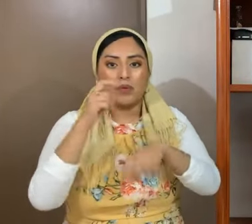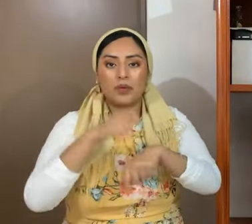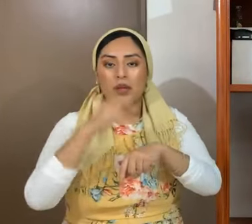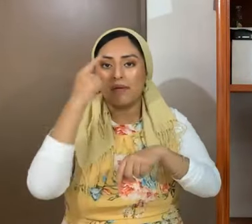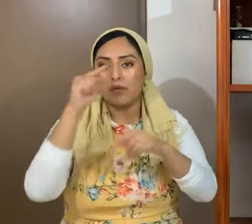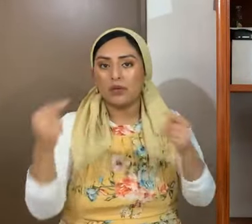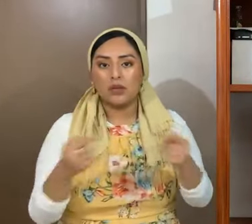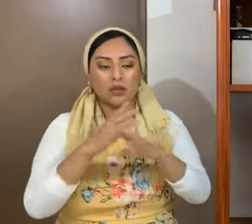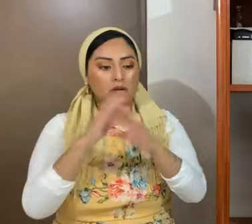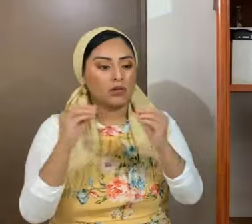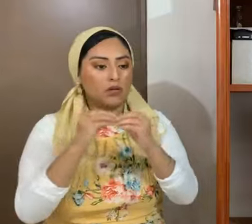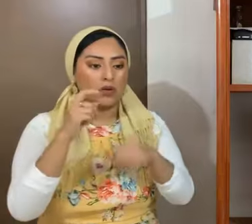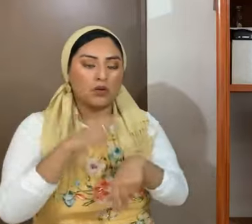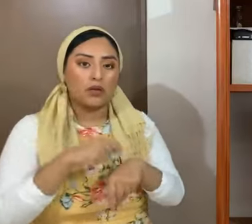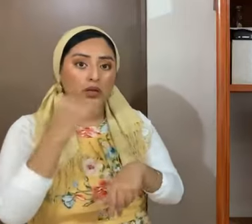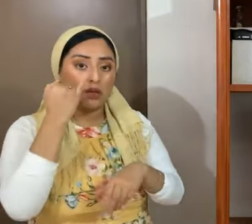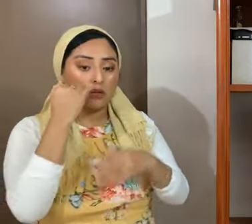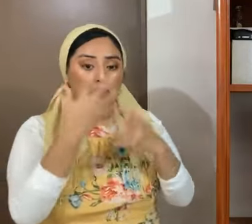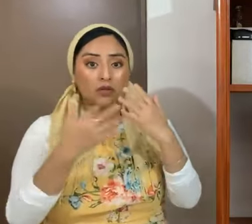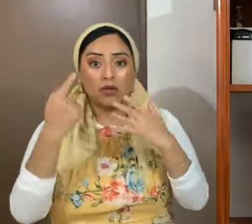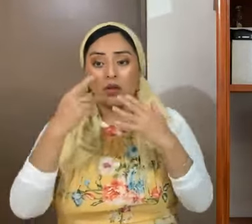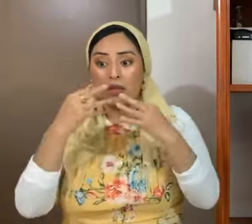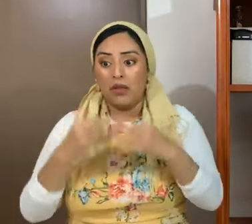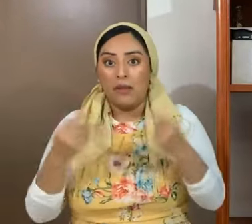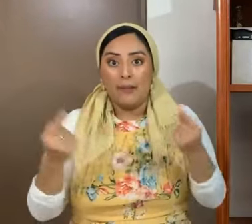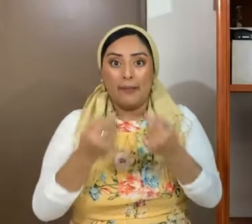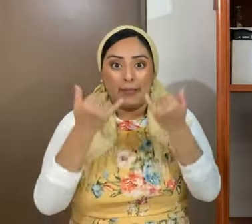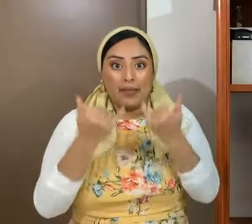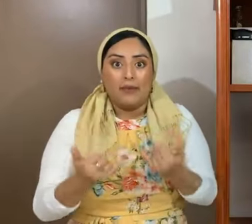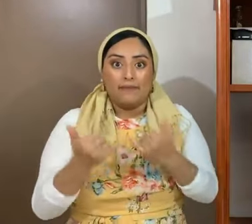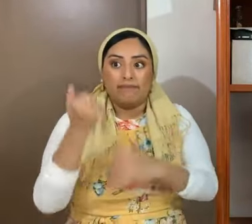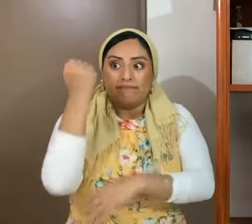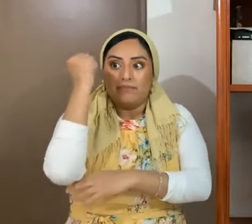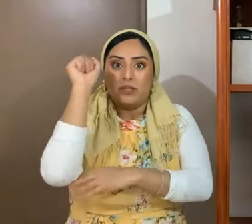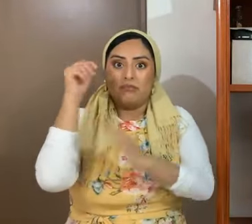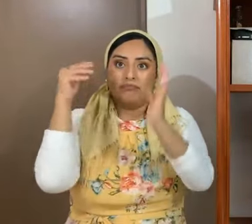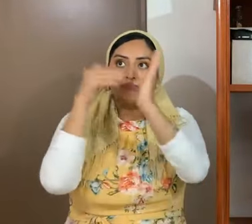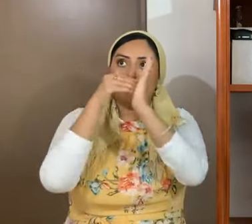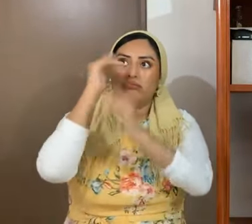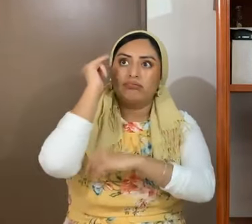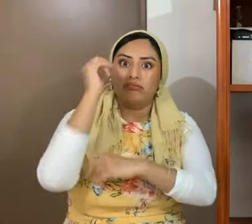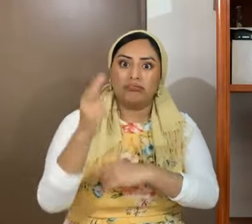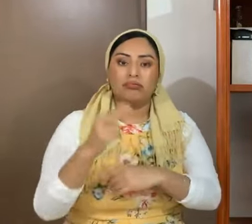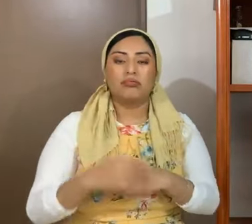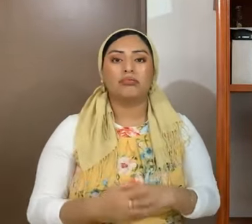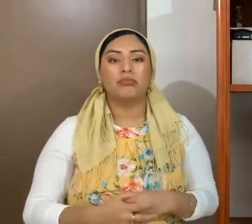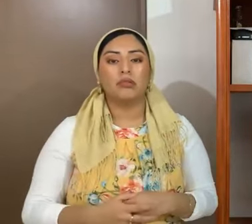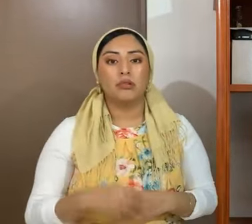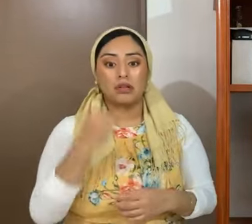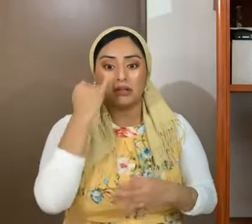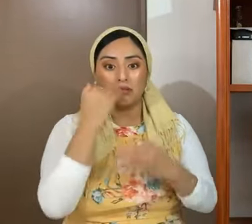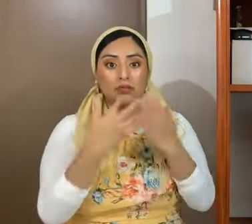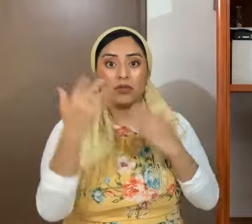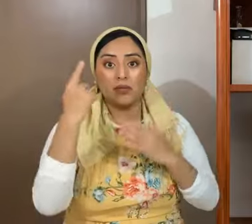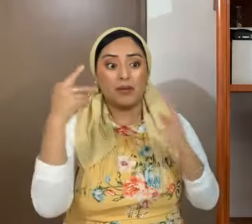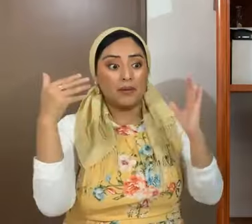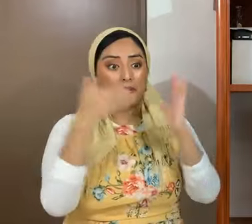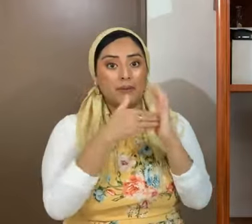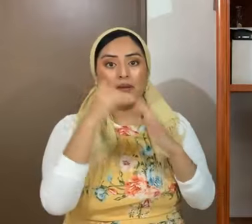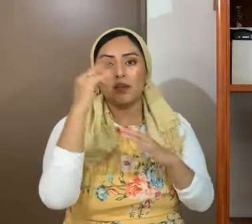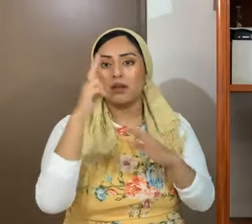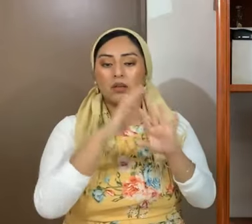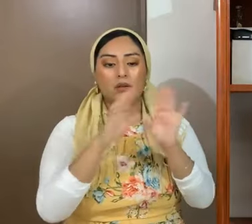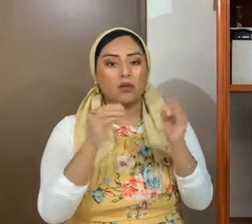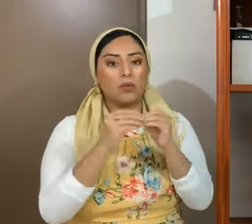pecar. Porque si alguien decidiera pecar hoy, se revela ante Yahweh. Y alguien que se revela, Yahweh ya